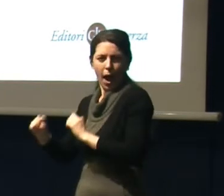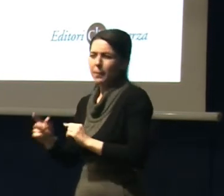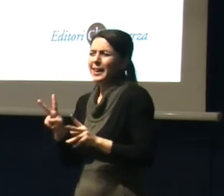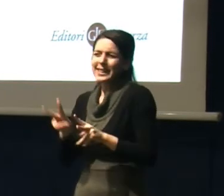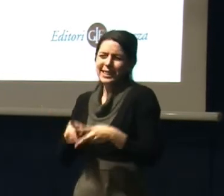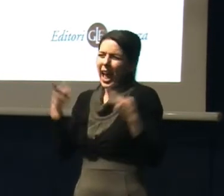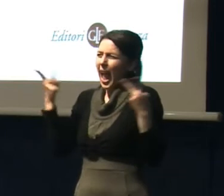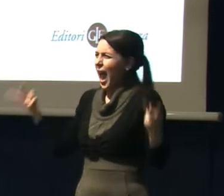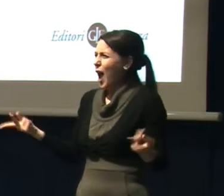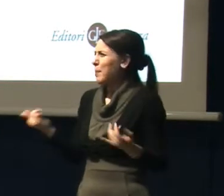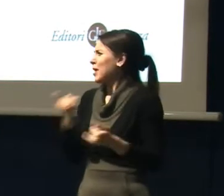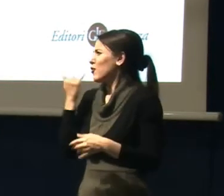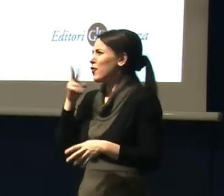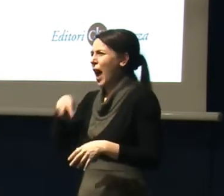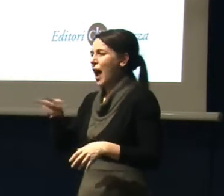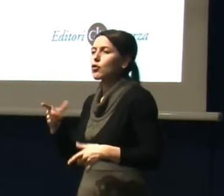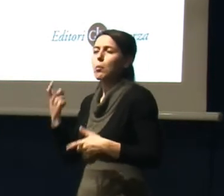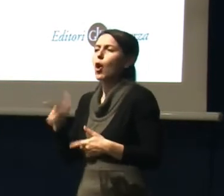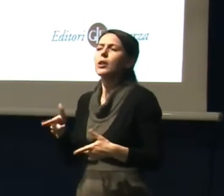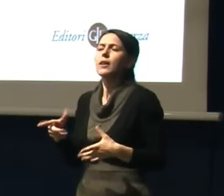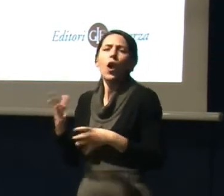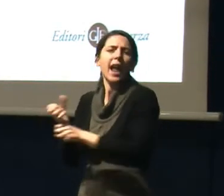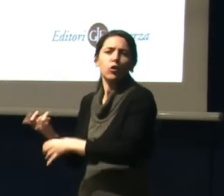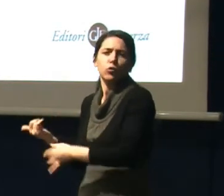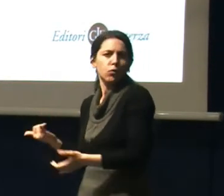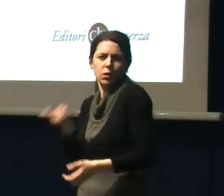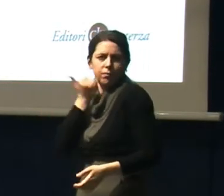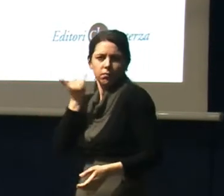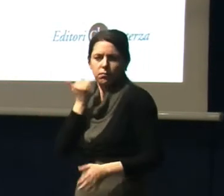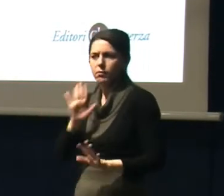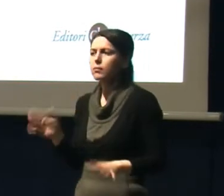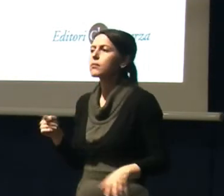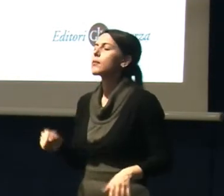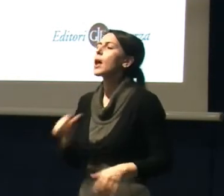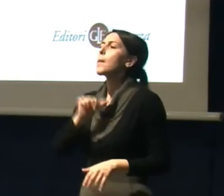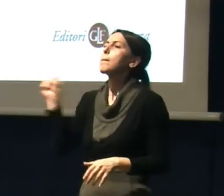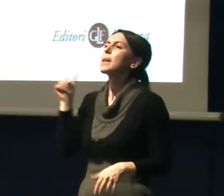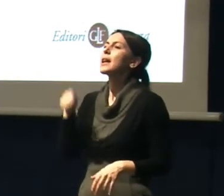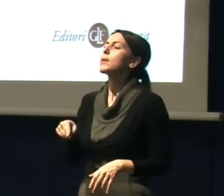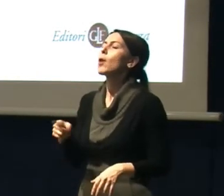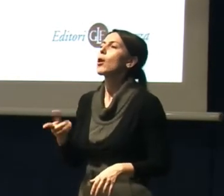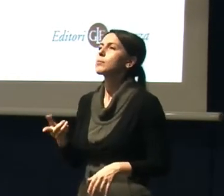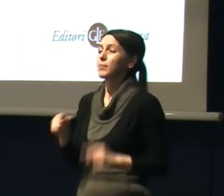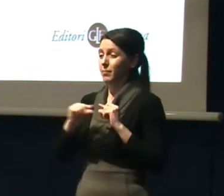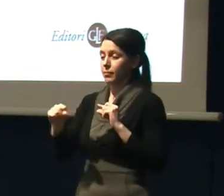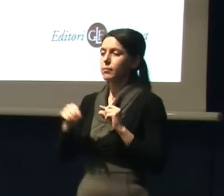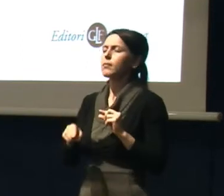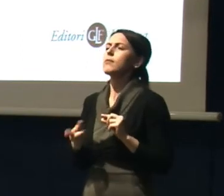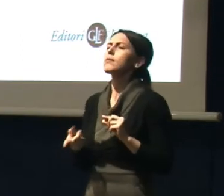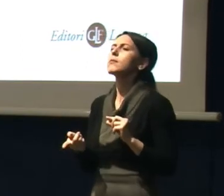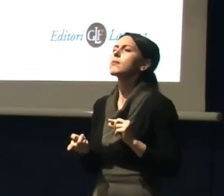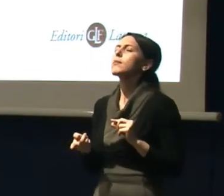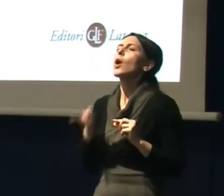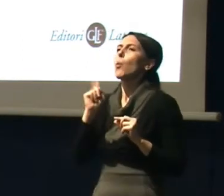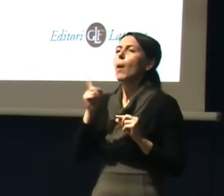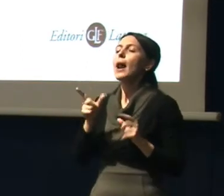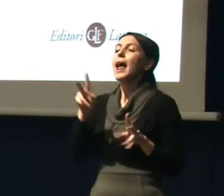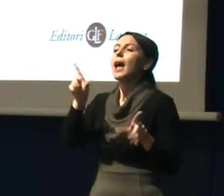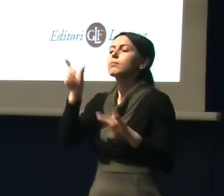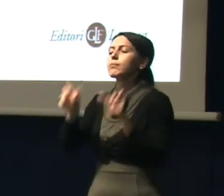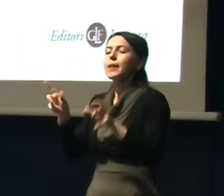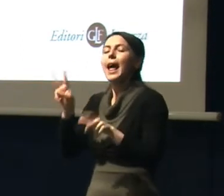lineari vi consiglio di leggerlo perché un bel riassunto il primo capitolo parla proprio all'inizio sostiene la scomparsa dei lettori